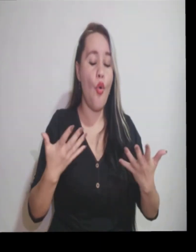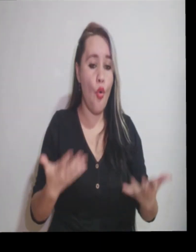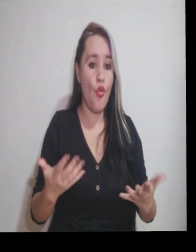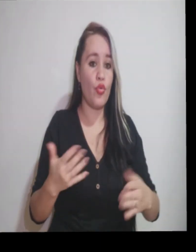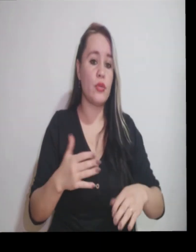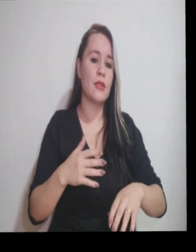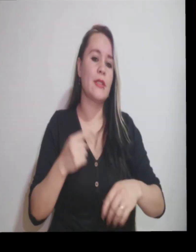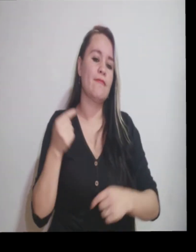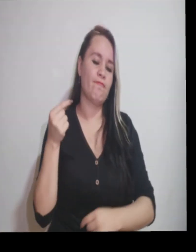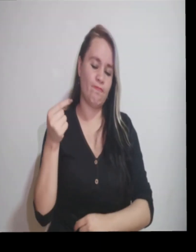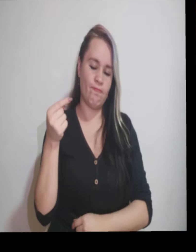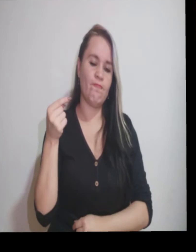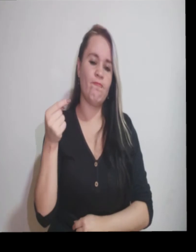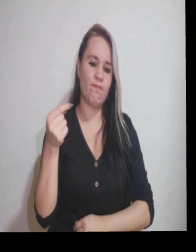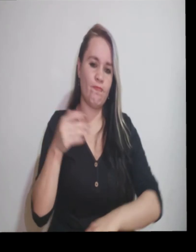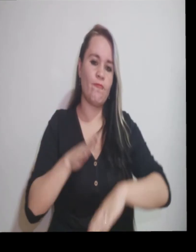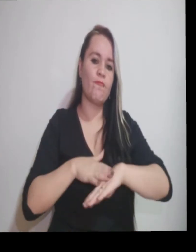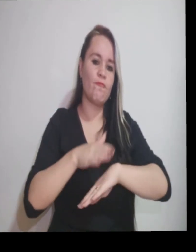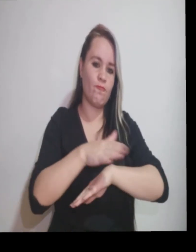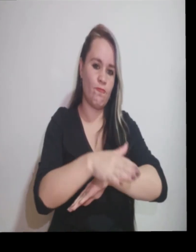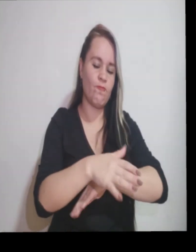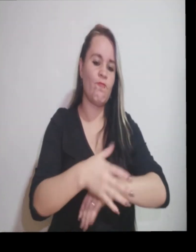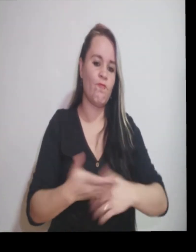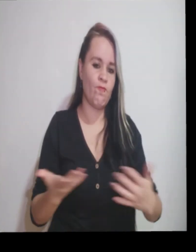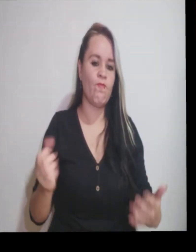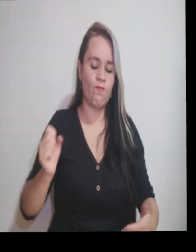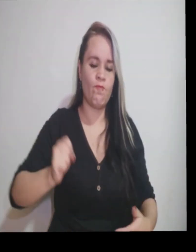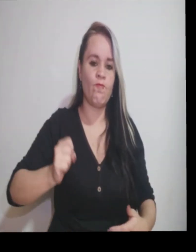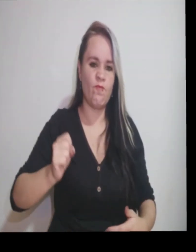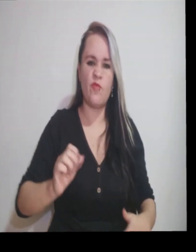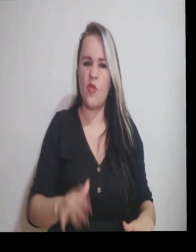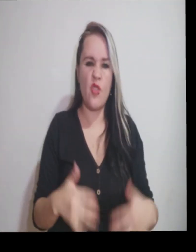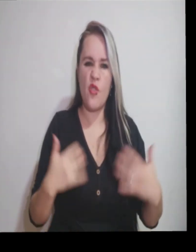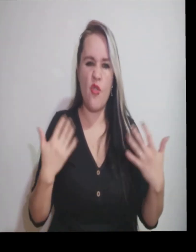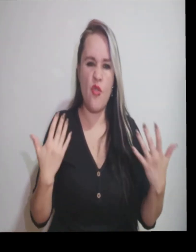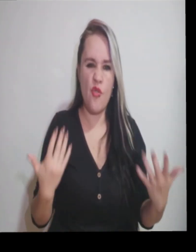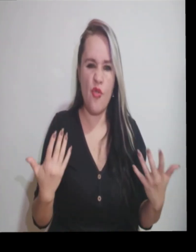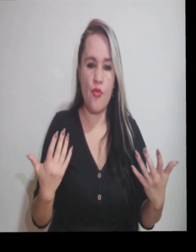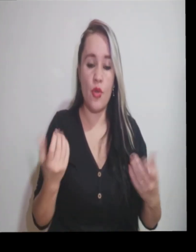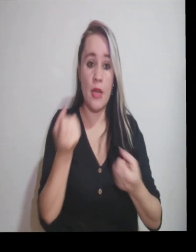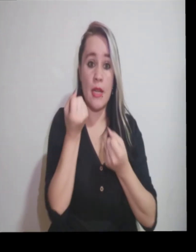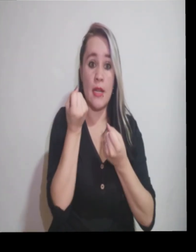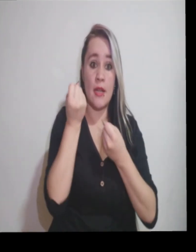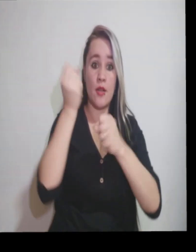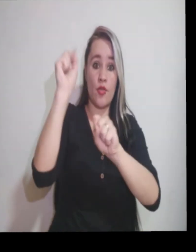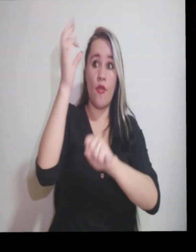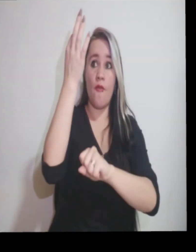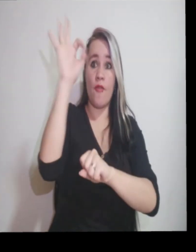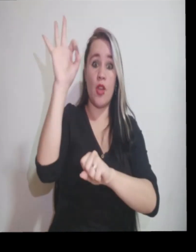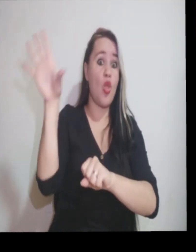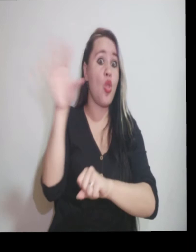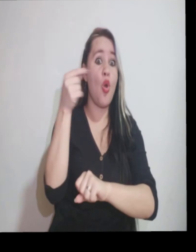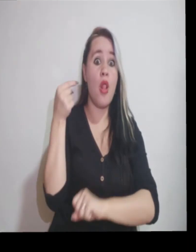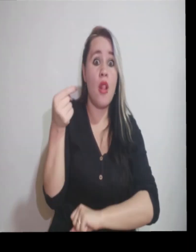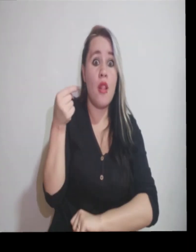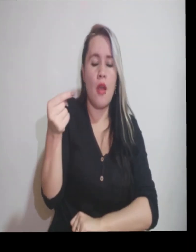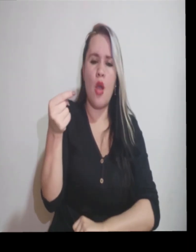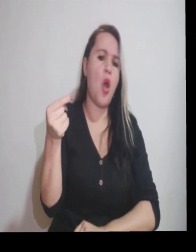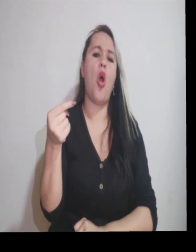y ha tenido consecuencias muy negativas a lo largo del siglo XIX. ¿En qué